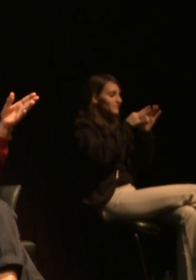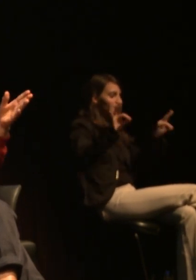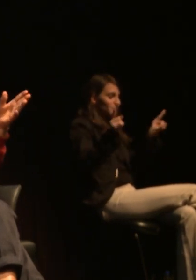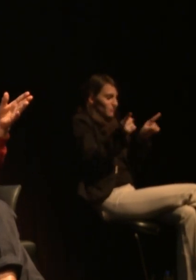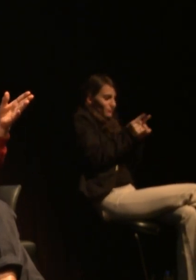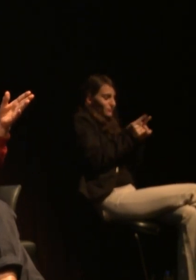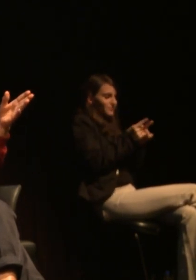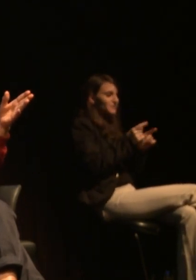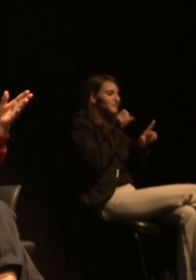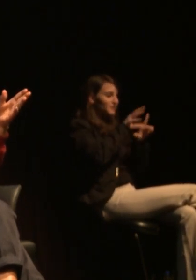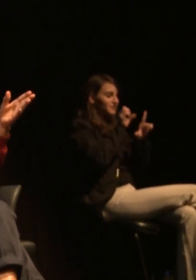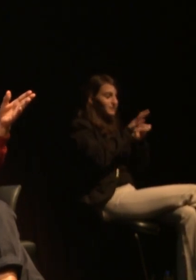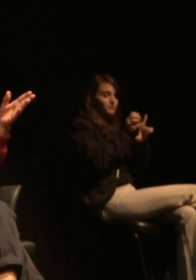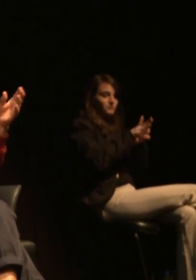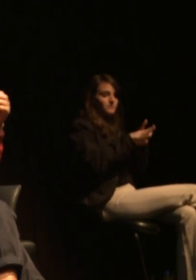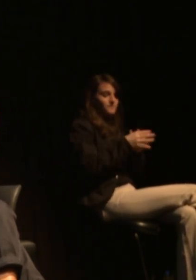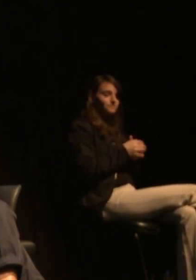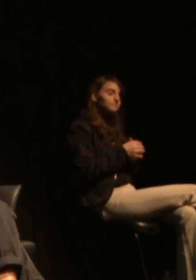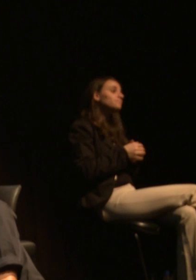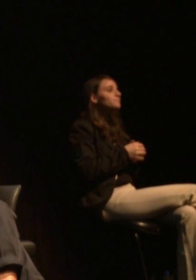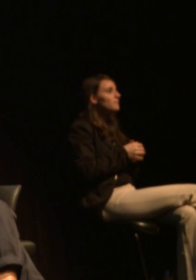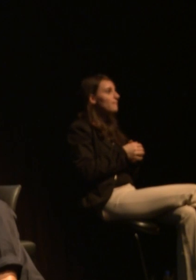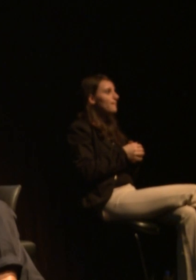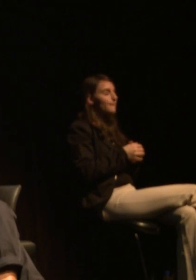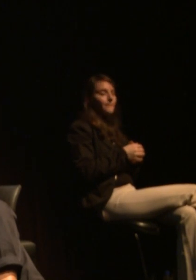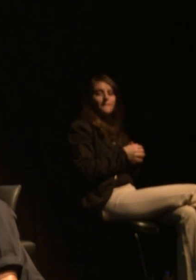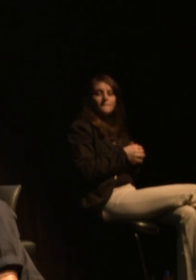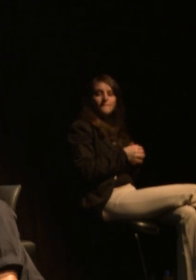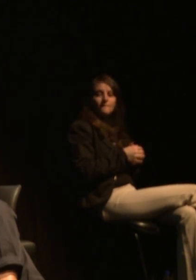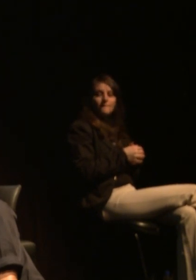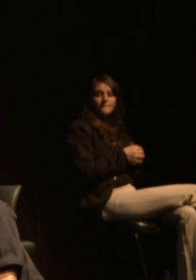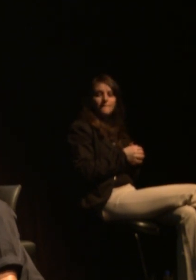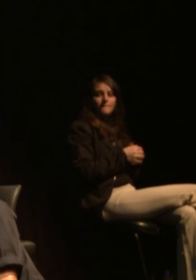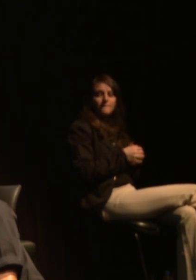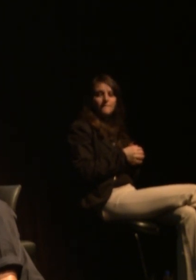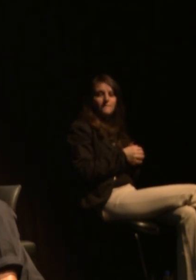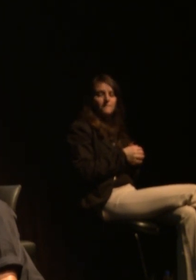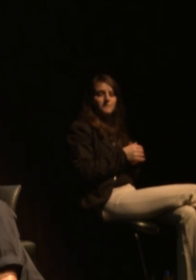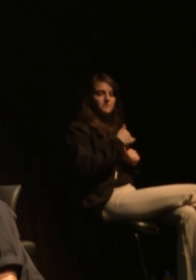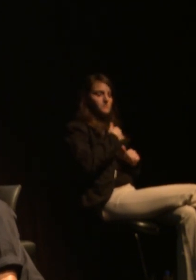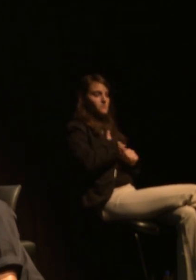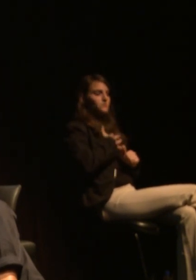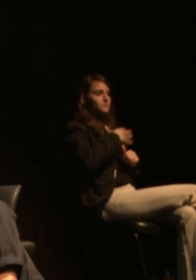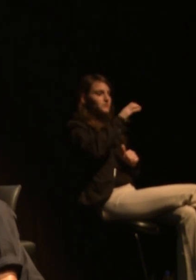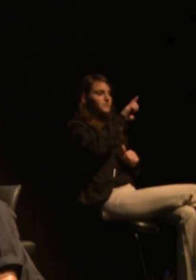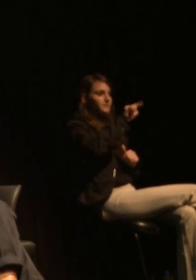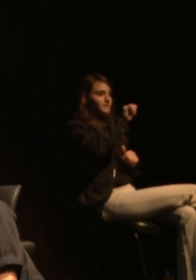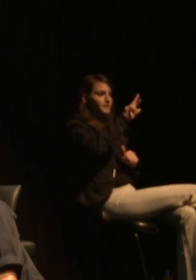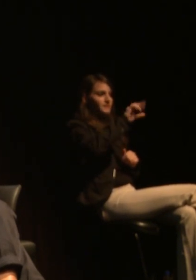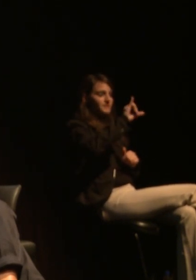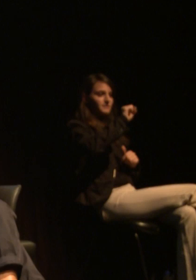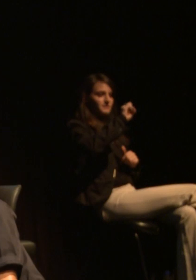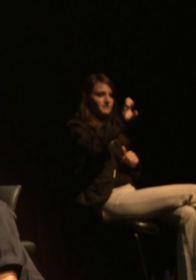E a literatura toda do Graciliano é isso também. Claro que eu gosto de Clarice Lispector, que eu